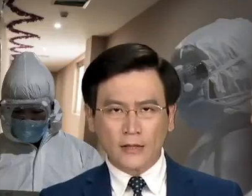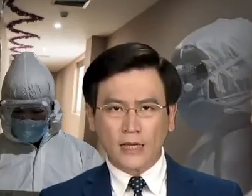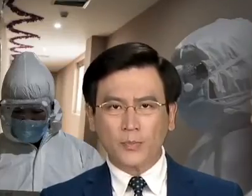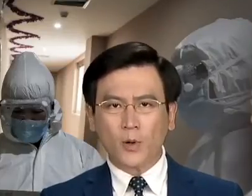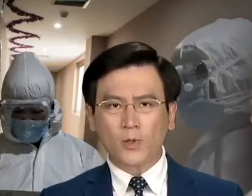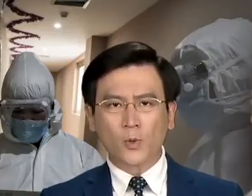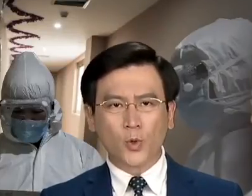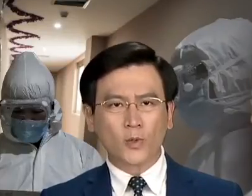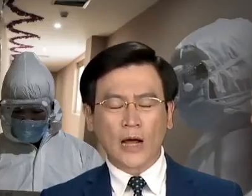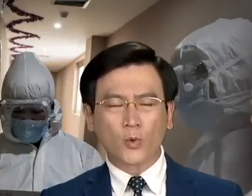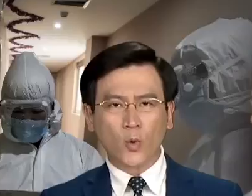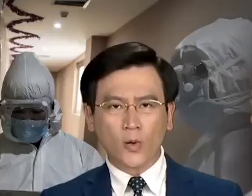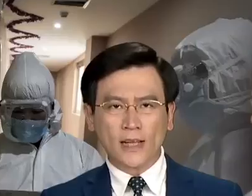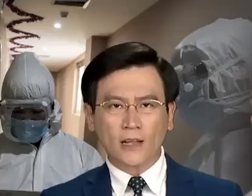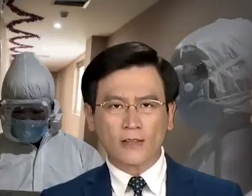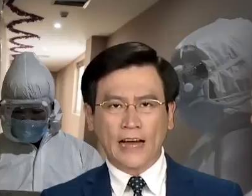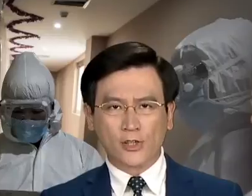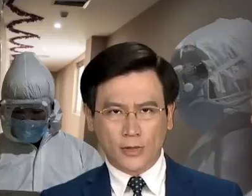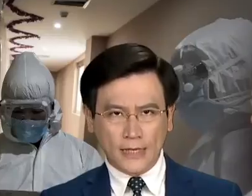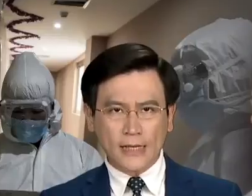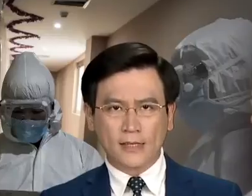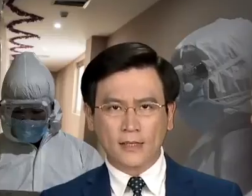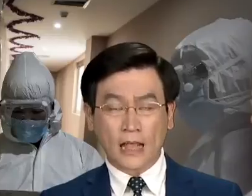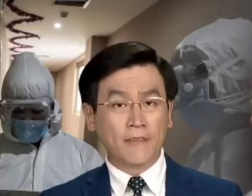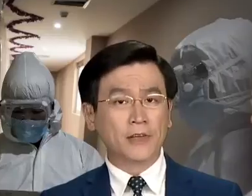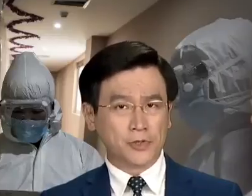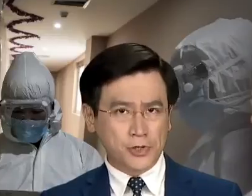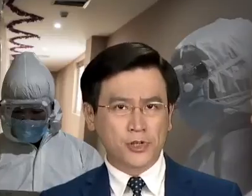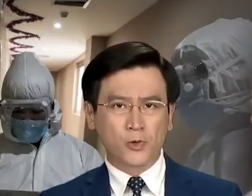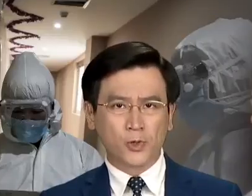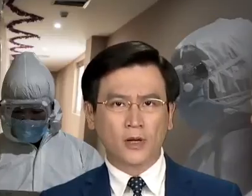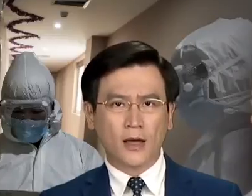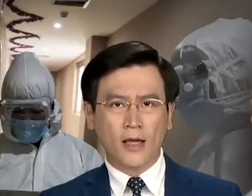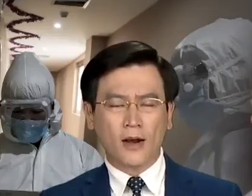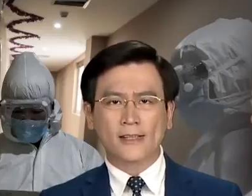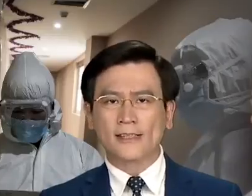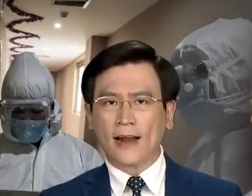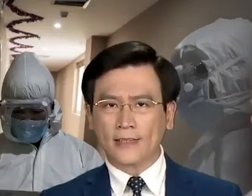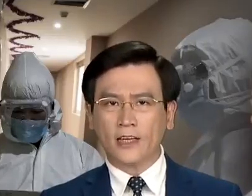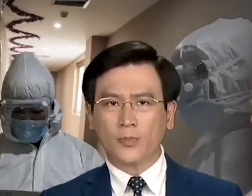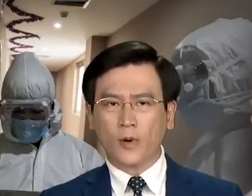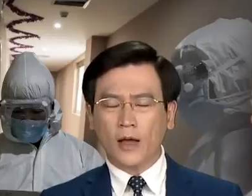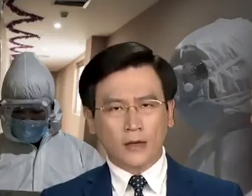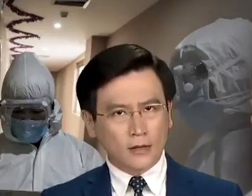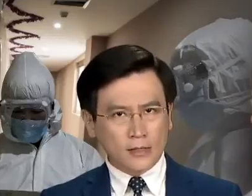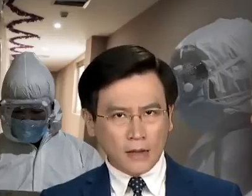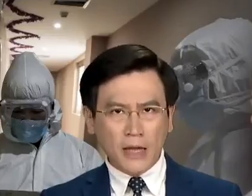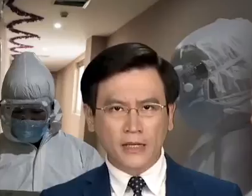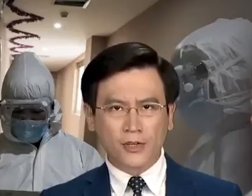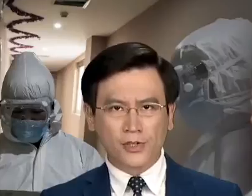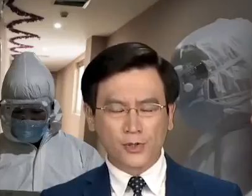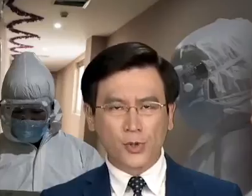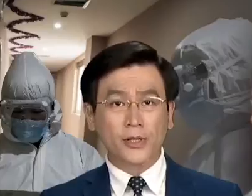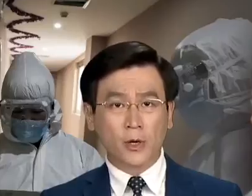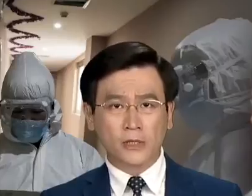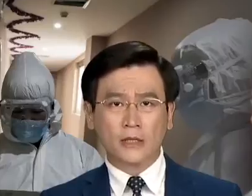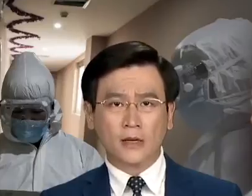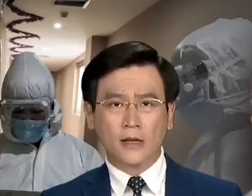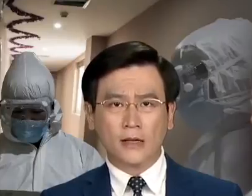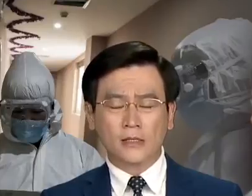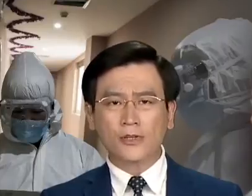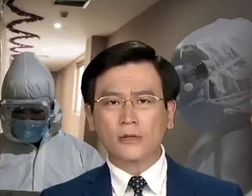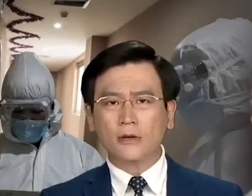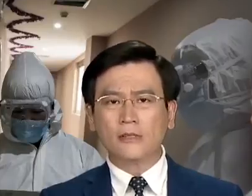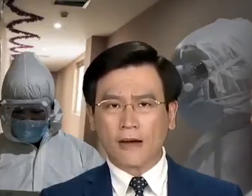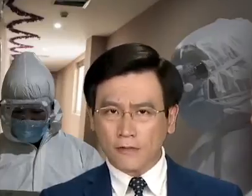示，第一波从中国大陆扩散到亚洲的疫情，台湾是守住了，而接下来第二波可能将面临的是全球性